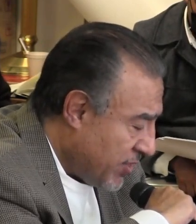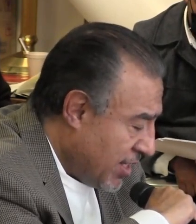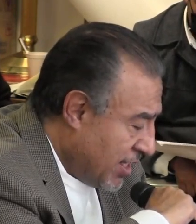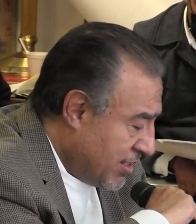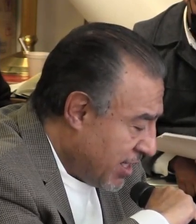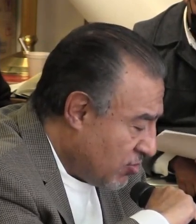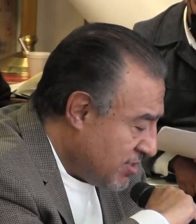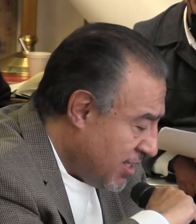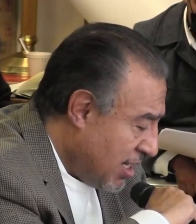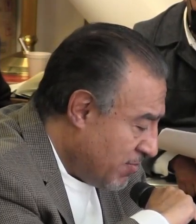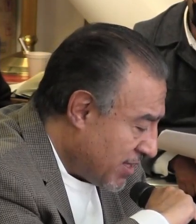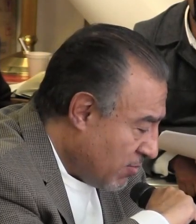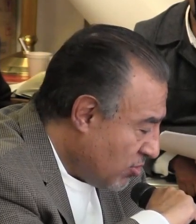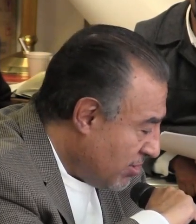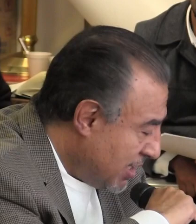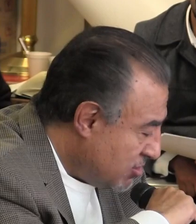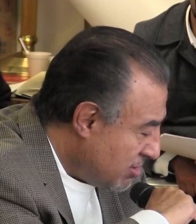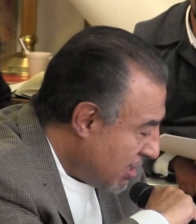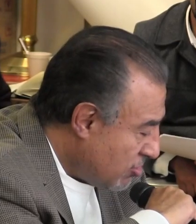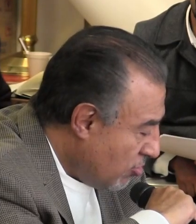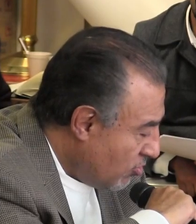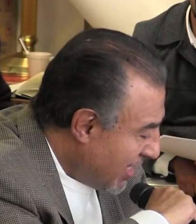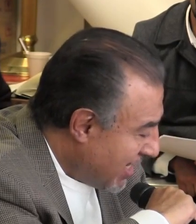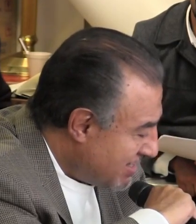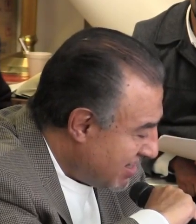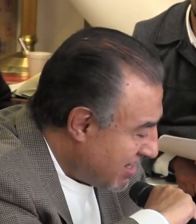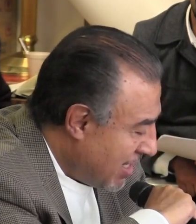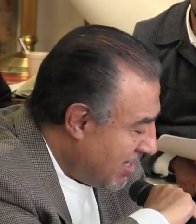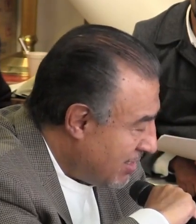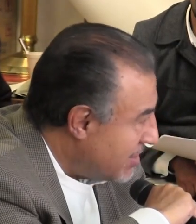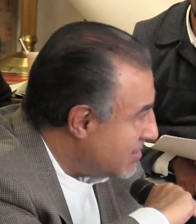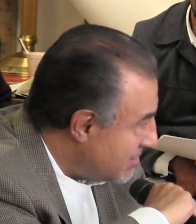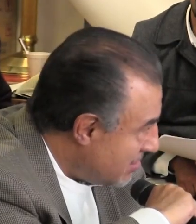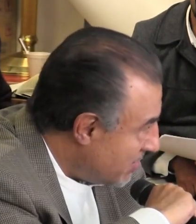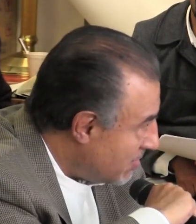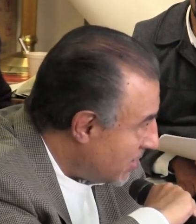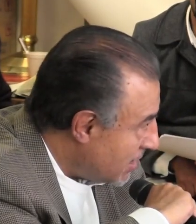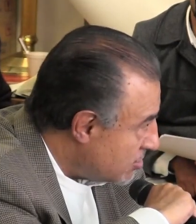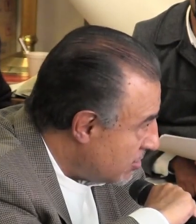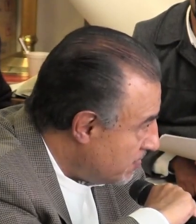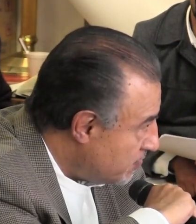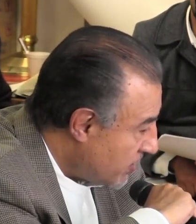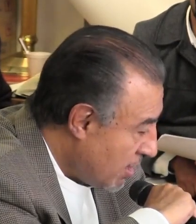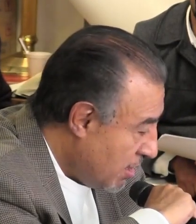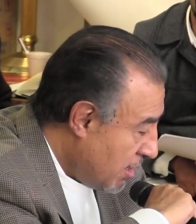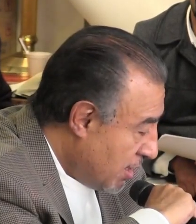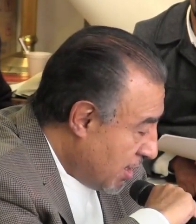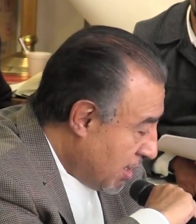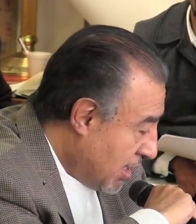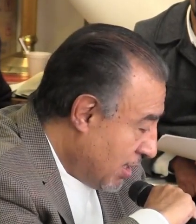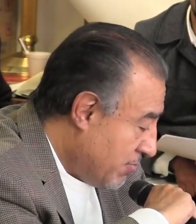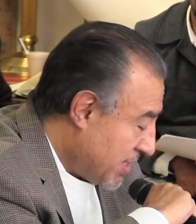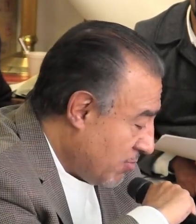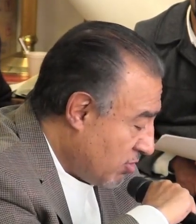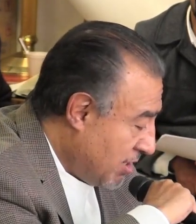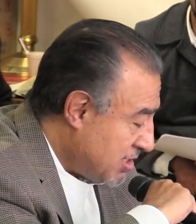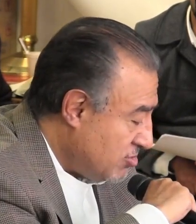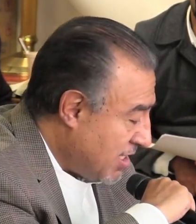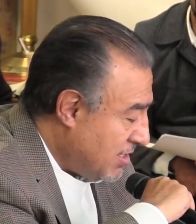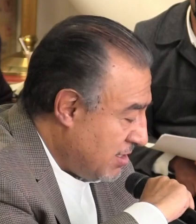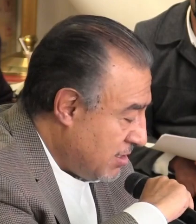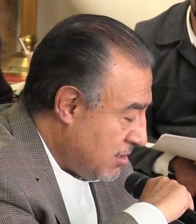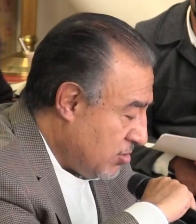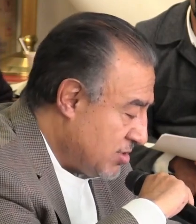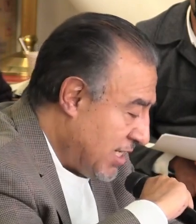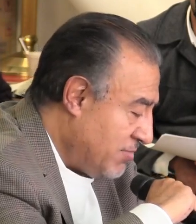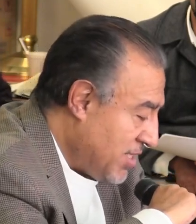importancia de considerar el patrimonio de la ciudad como un eje central del sistema de planeación. El patrimonio de la